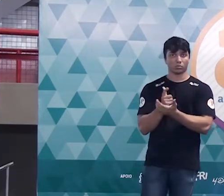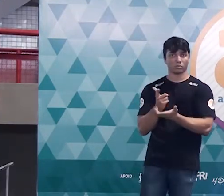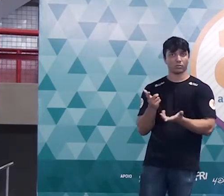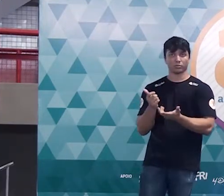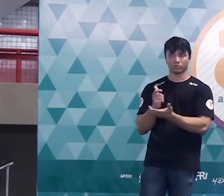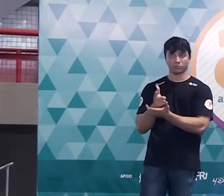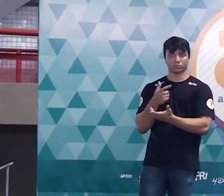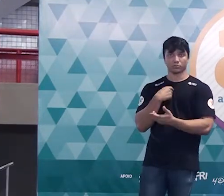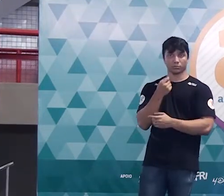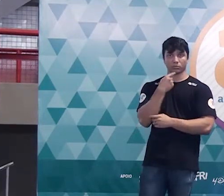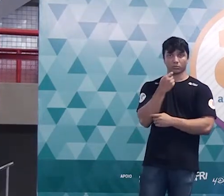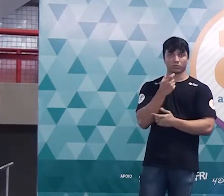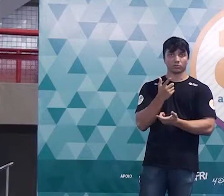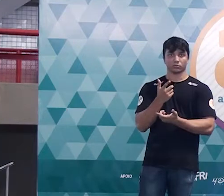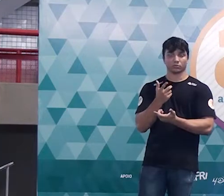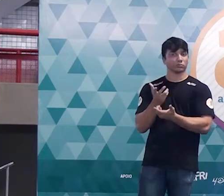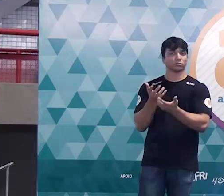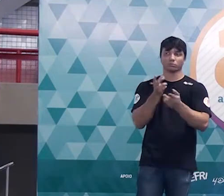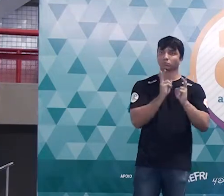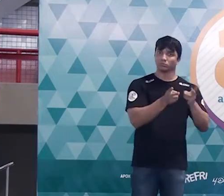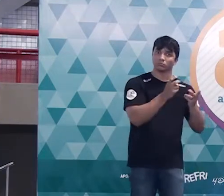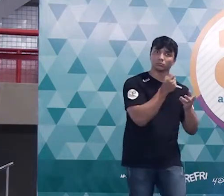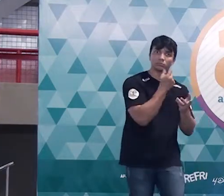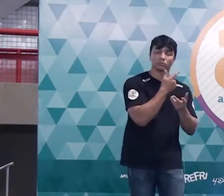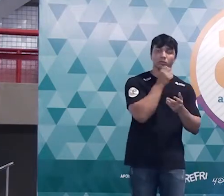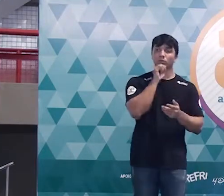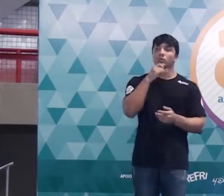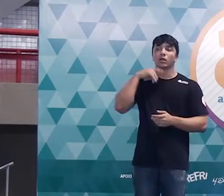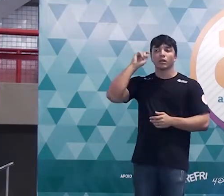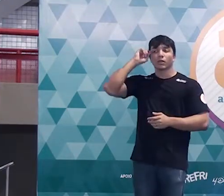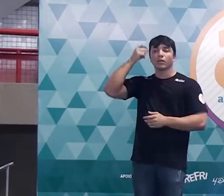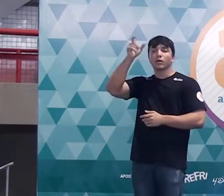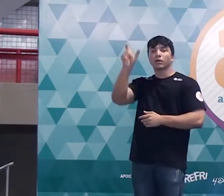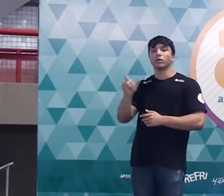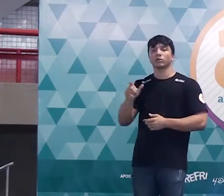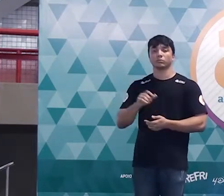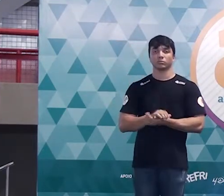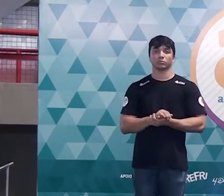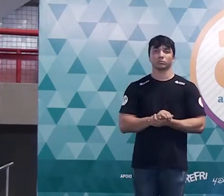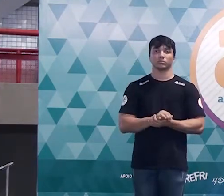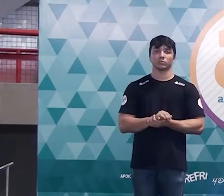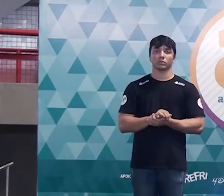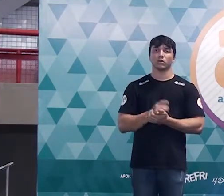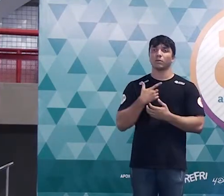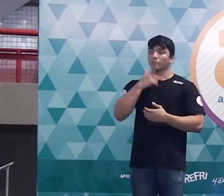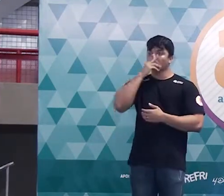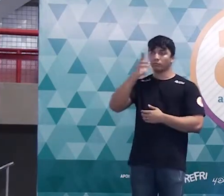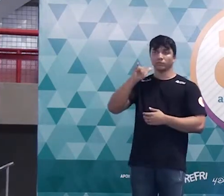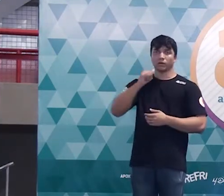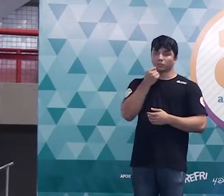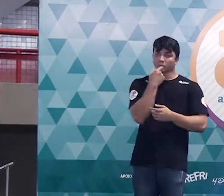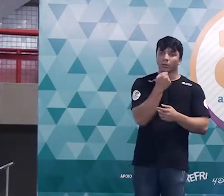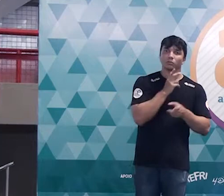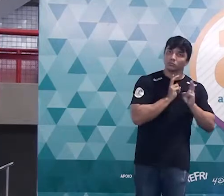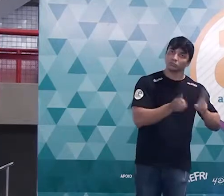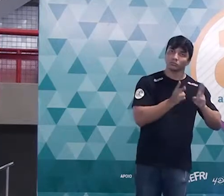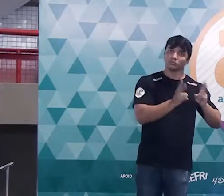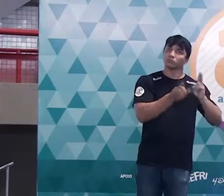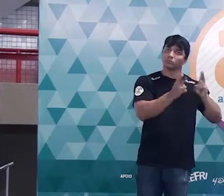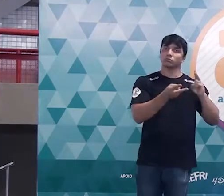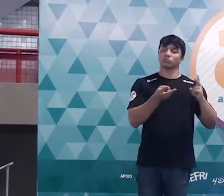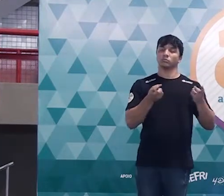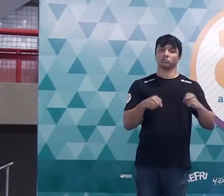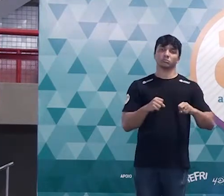Ai, não. Se o médico for afrodescendente, a gente vai deixar de tomar o remédio que ele